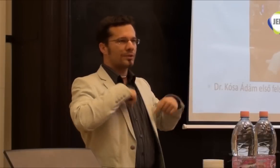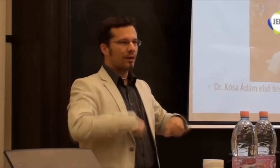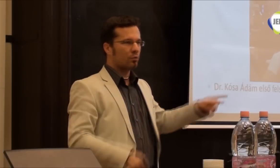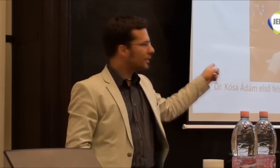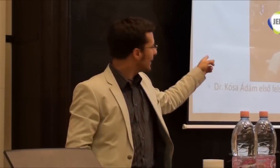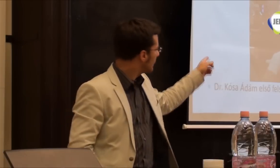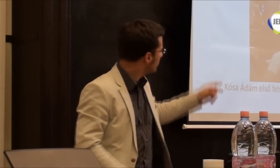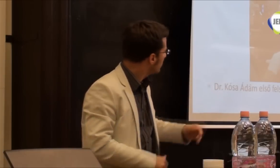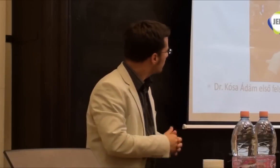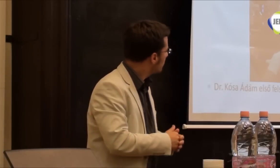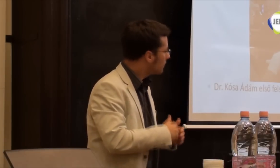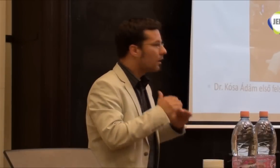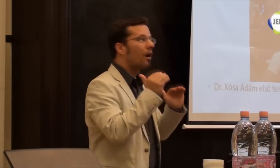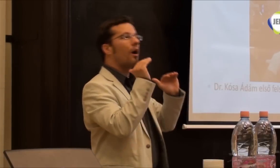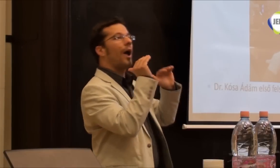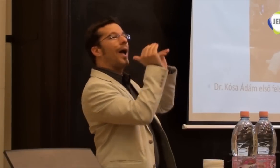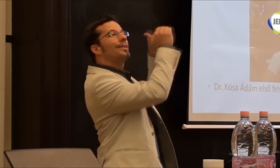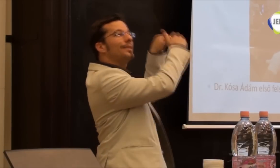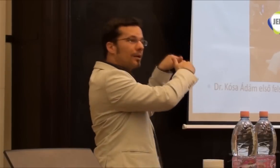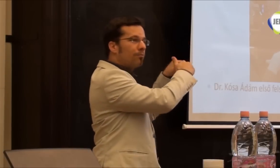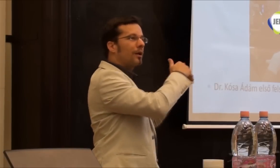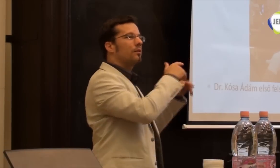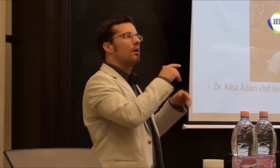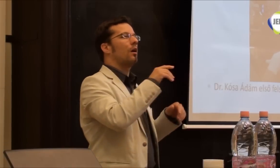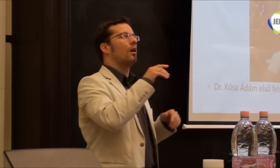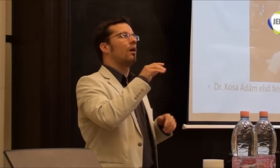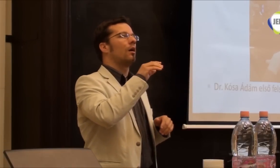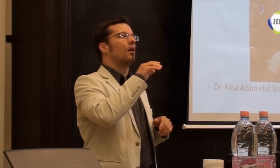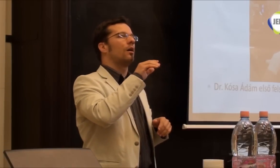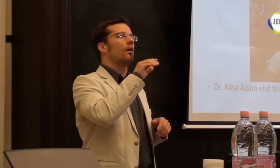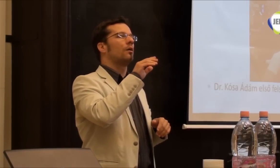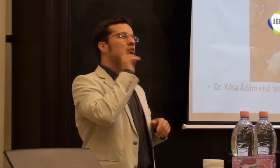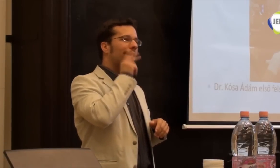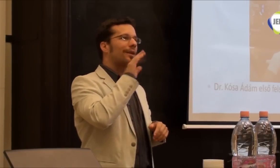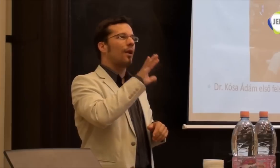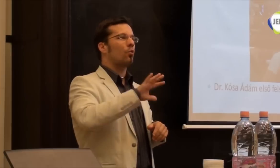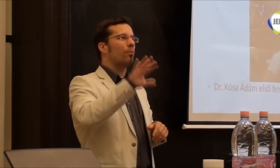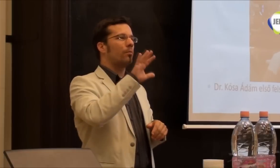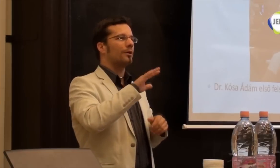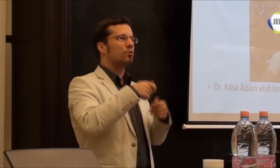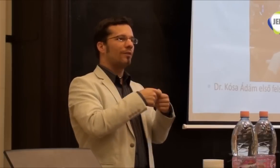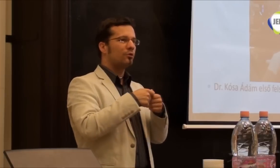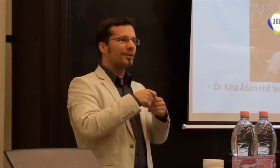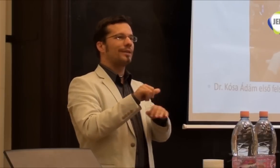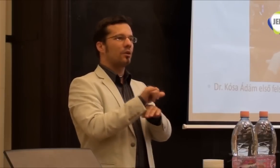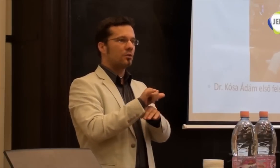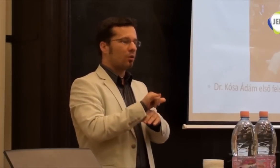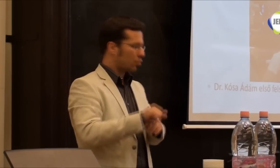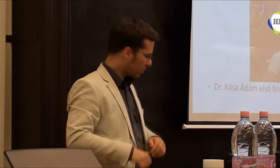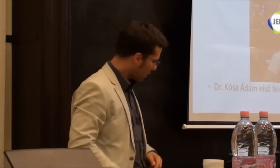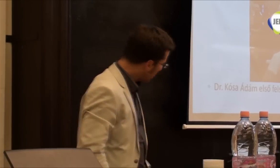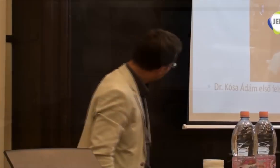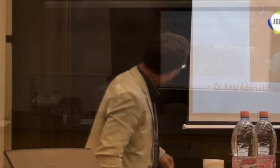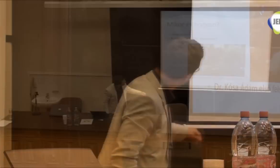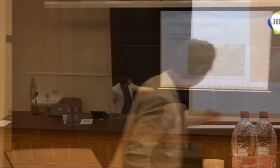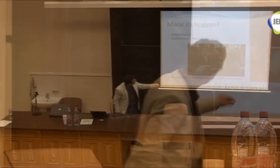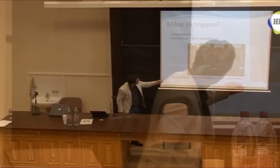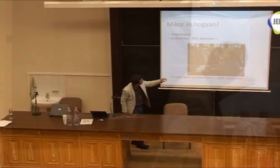és Kós Ádám a SIOSZ elnöke. A háttérben pedig a Siketek Európai Szövetségének az